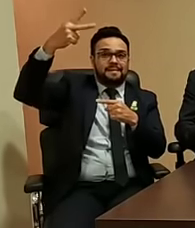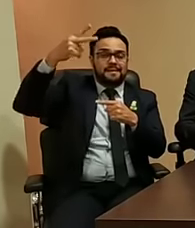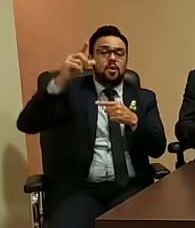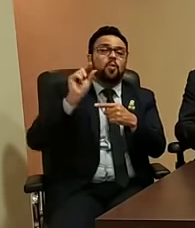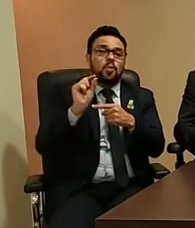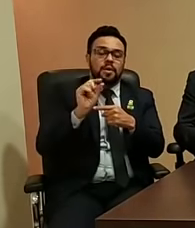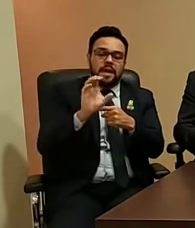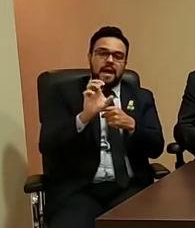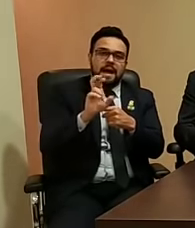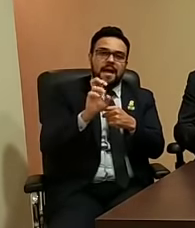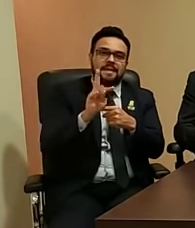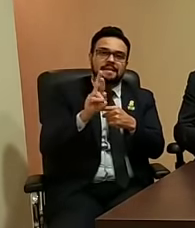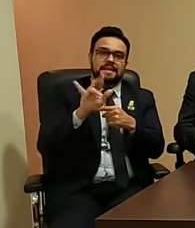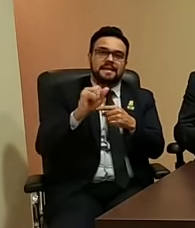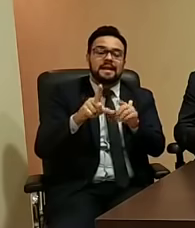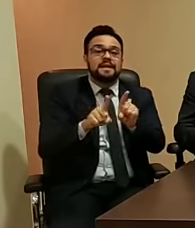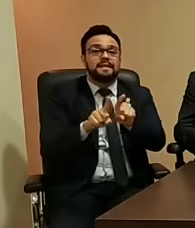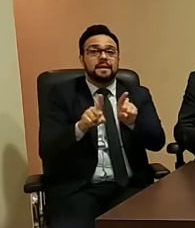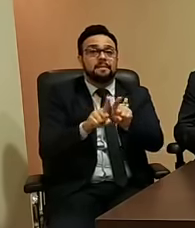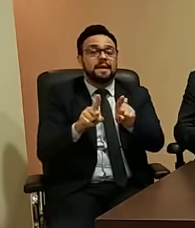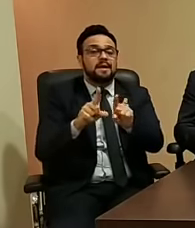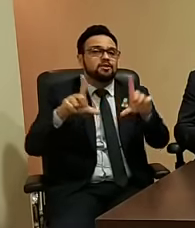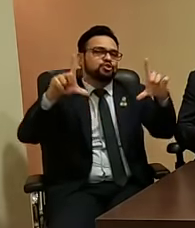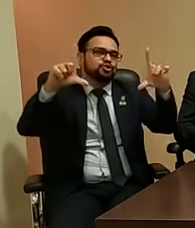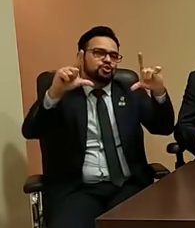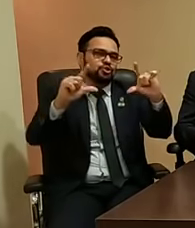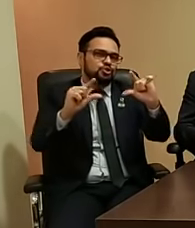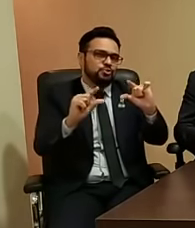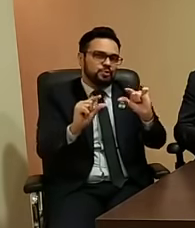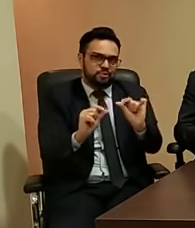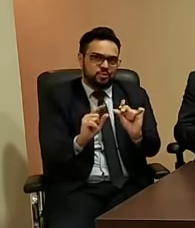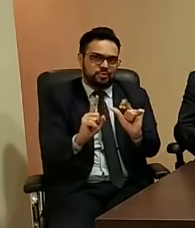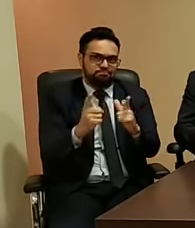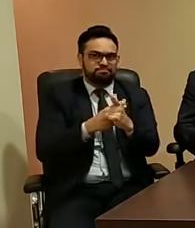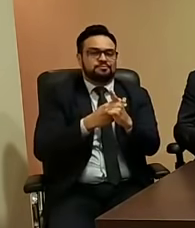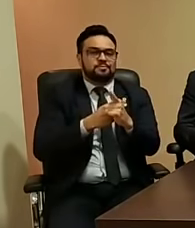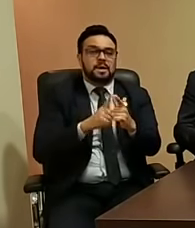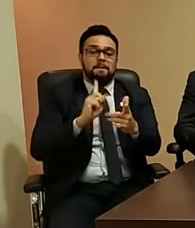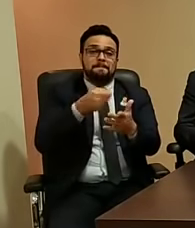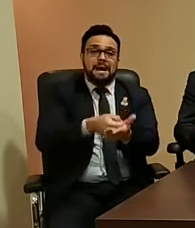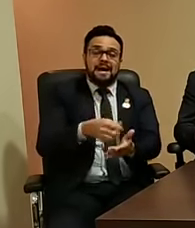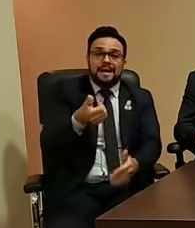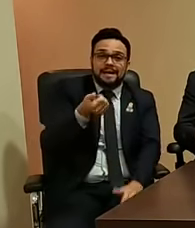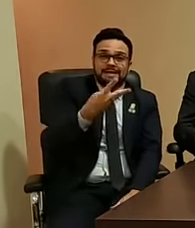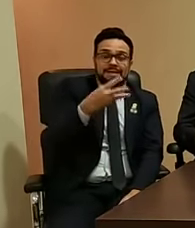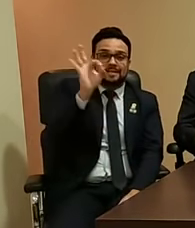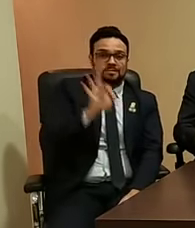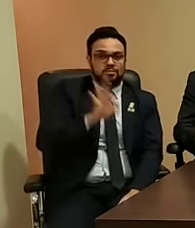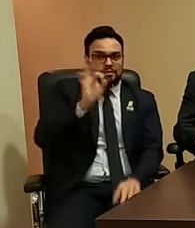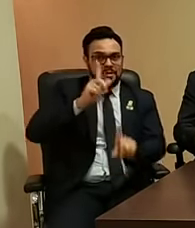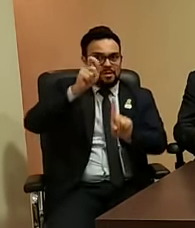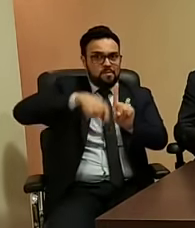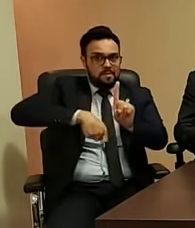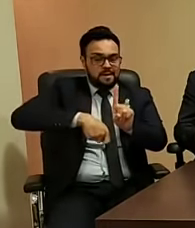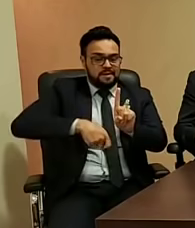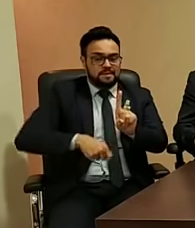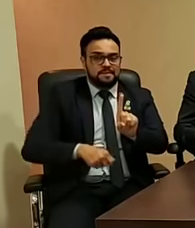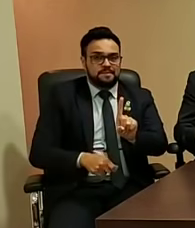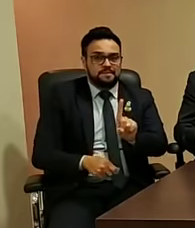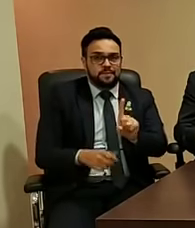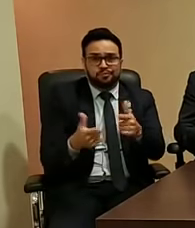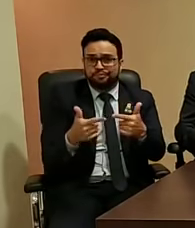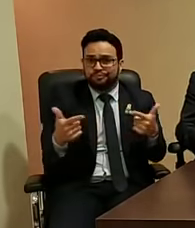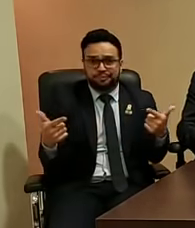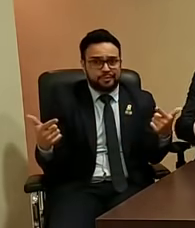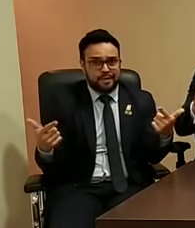reduzir a inadimplência. Ou seja, presidente, pagar 13% ao mês não